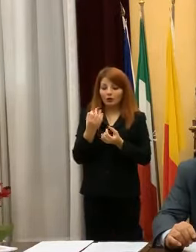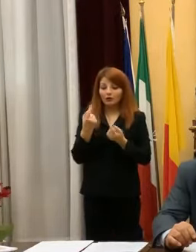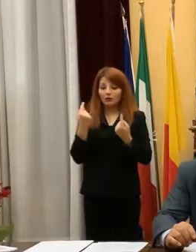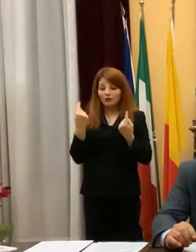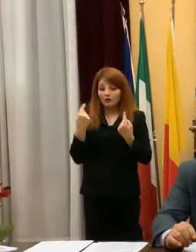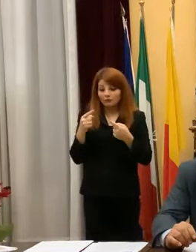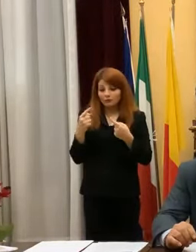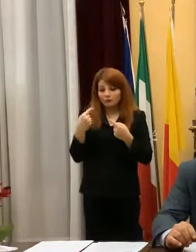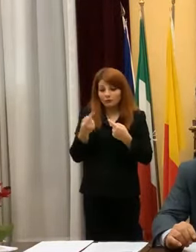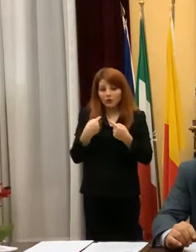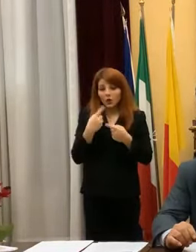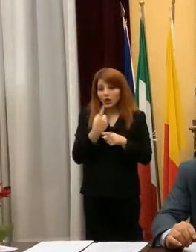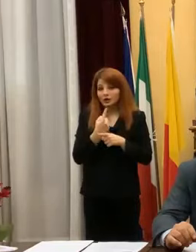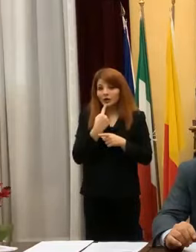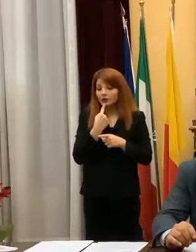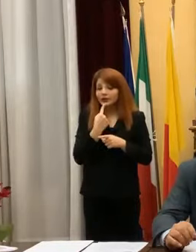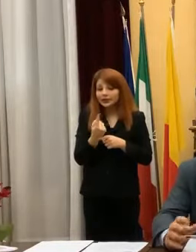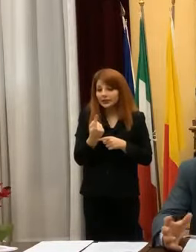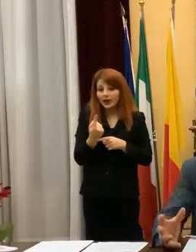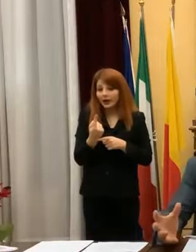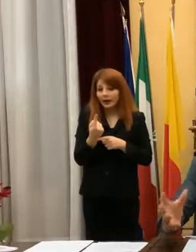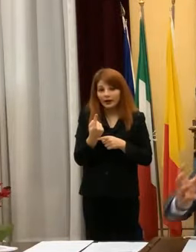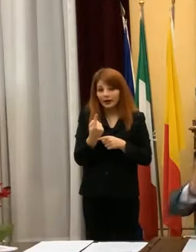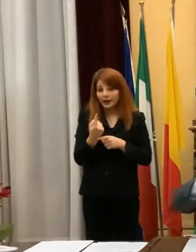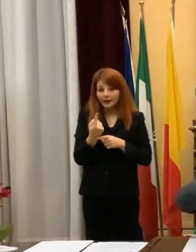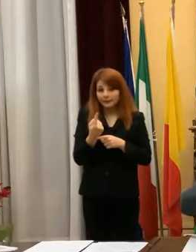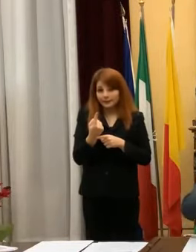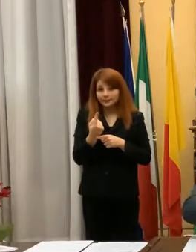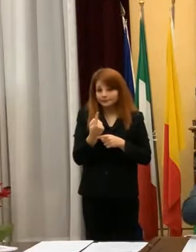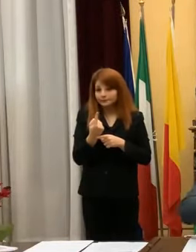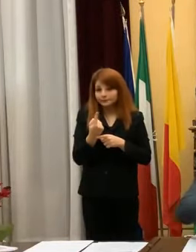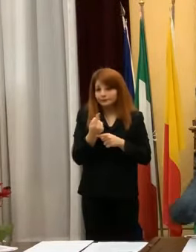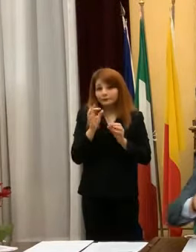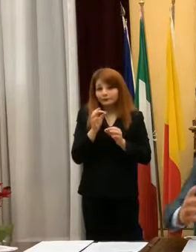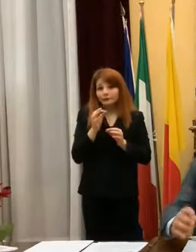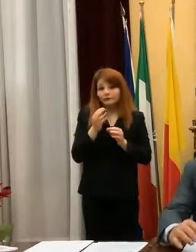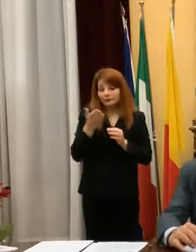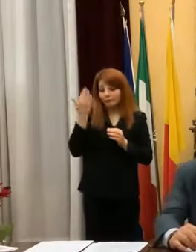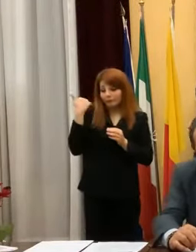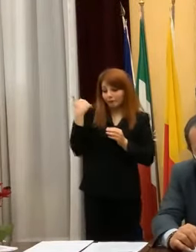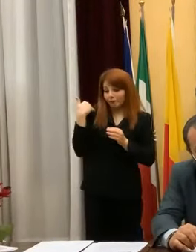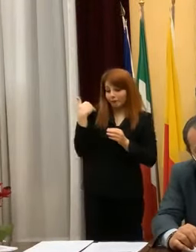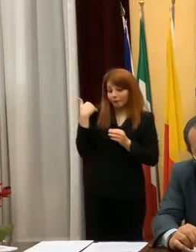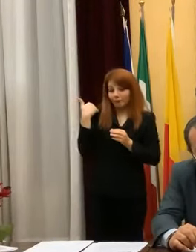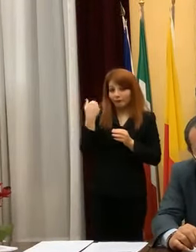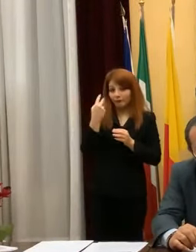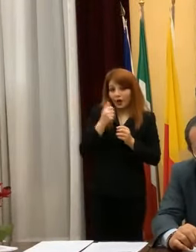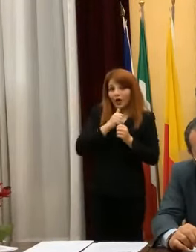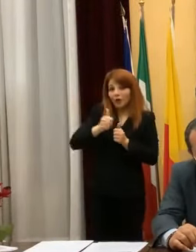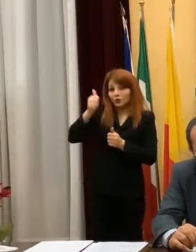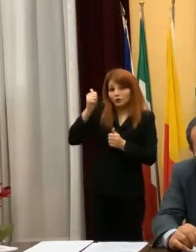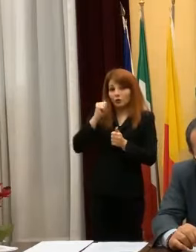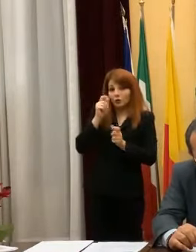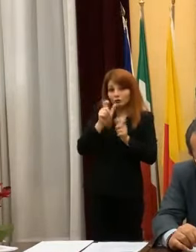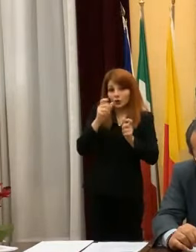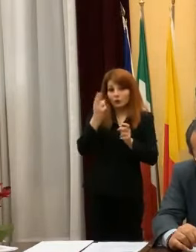con perdite contenute, perché se le mettiamo a confronto tra le morti di allora, Signore. E di ora